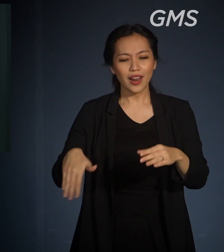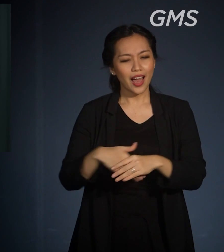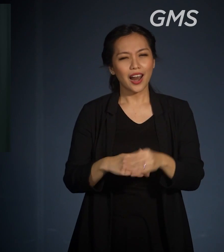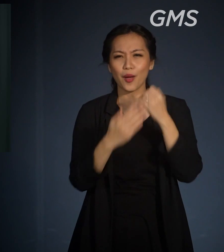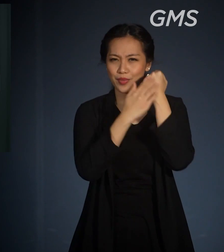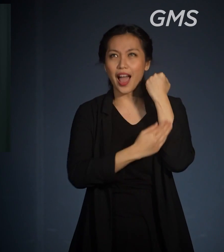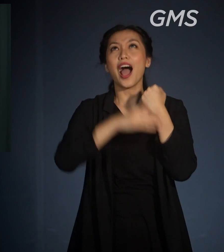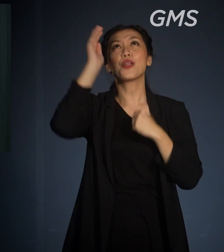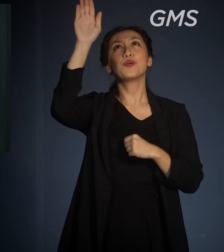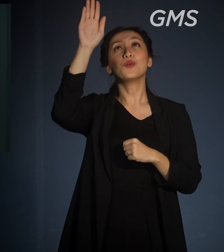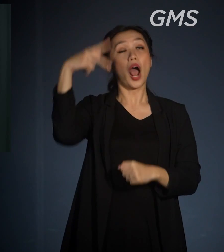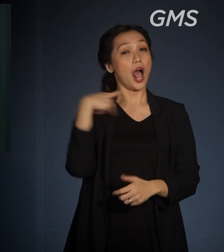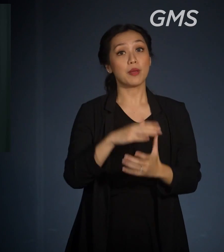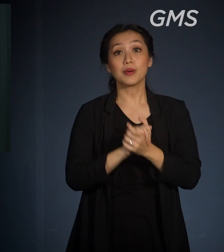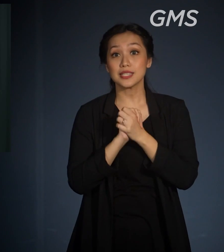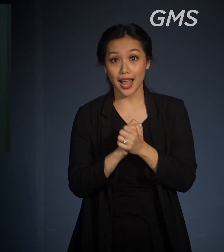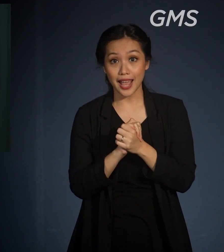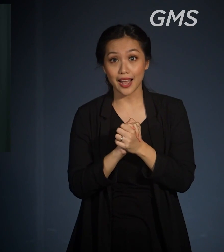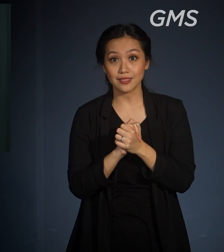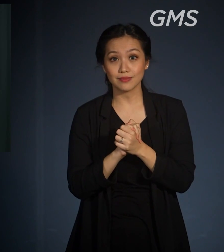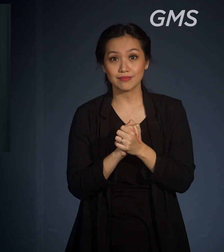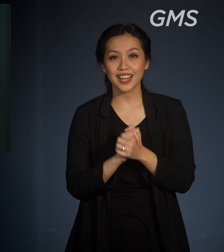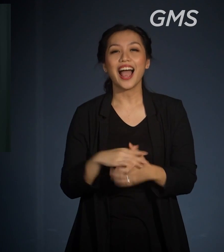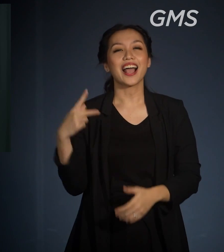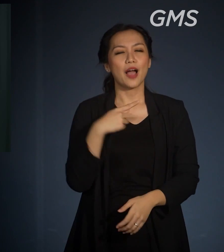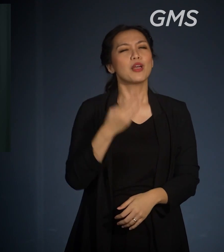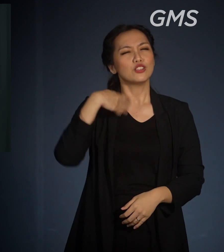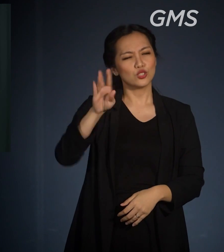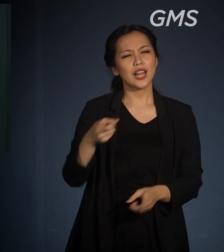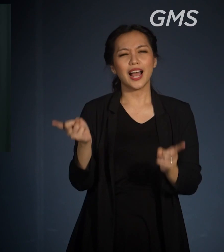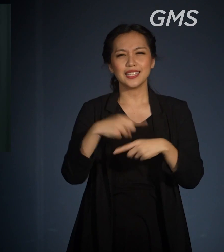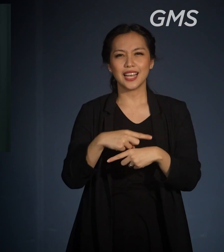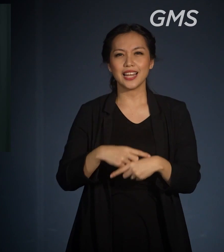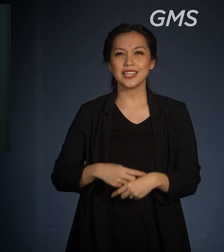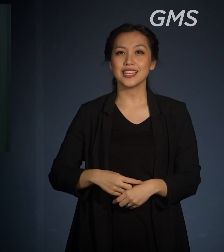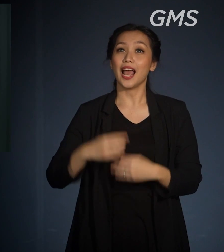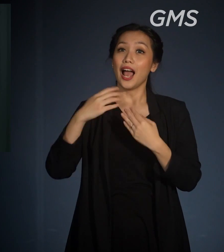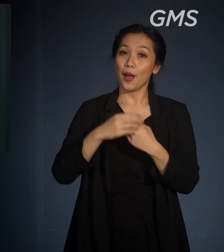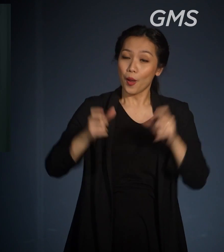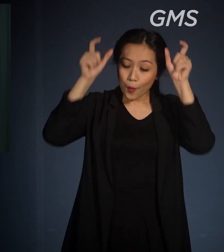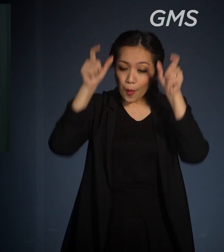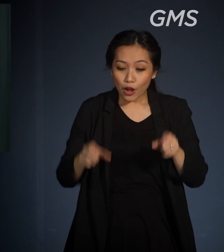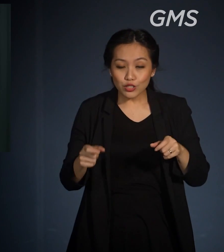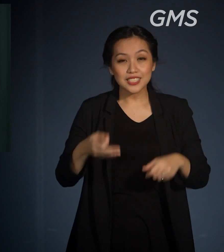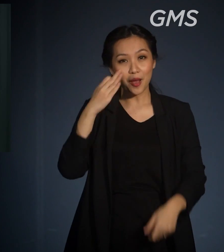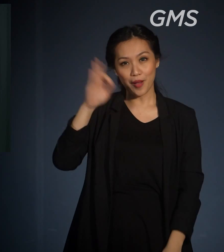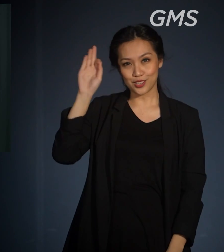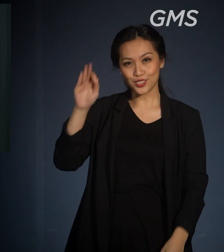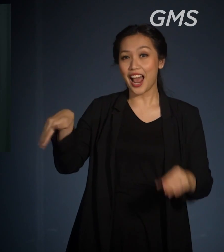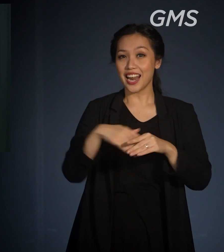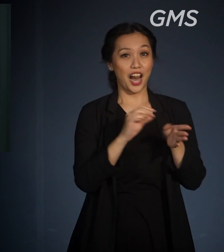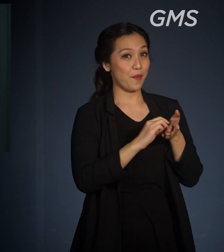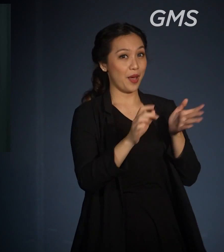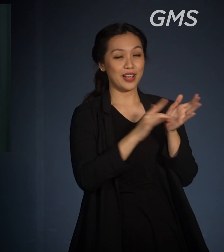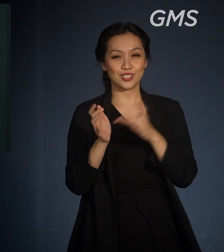dan percaya, setelah ibadah ini Tuhan kami menjadi ciptaan yang baru, kami akan menjadi umat yang lebih daripada pemenang. Di dalam nama Tuhan Yesus